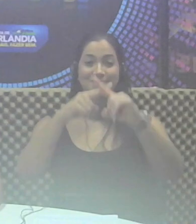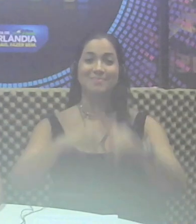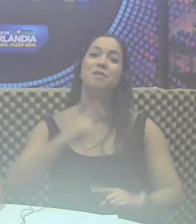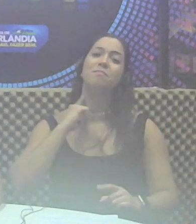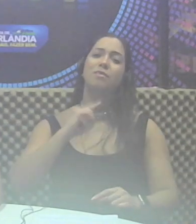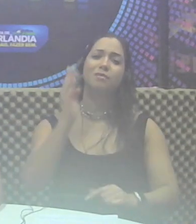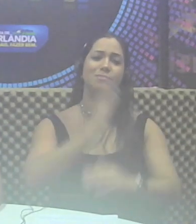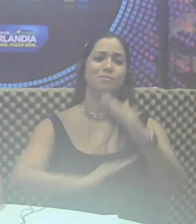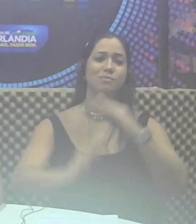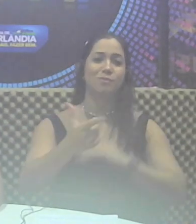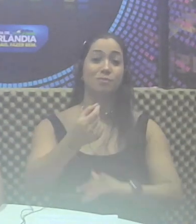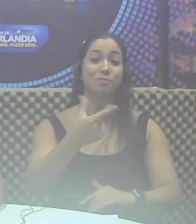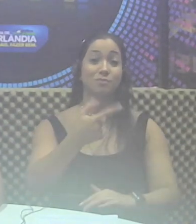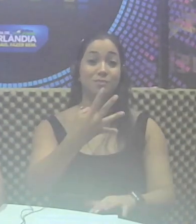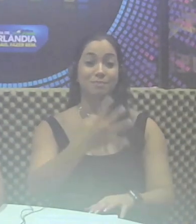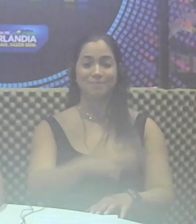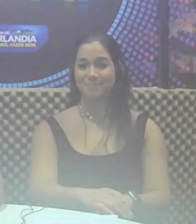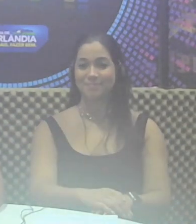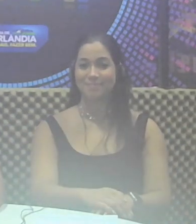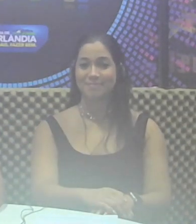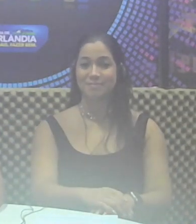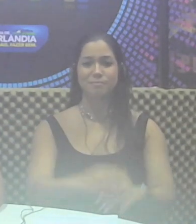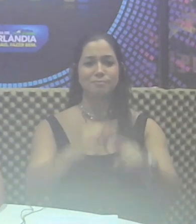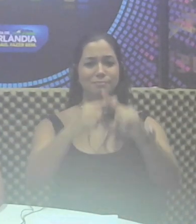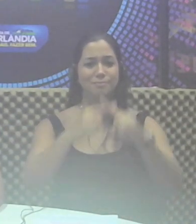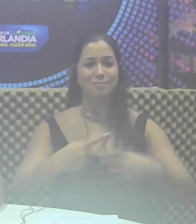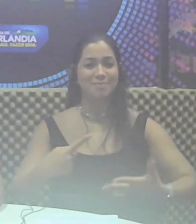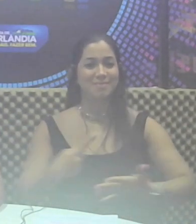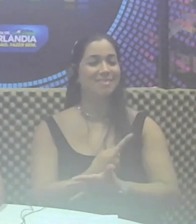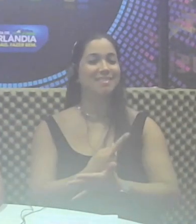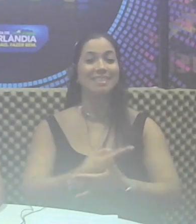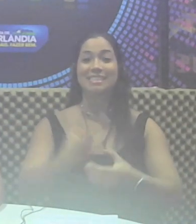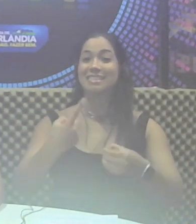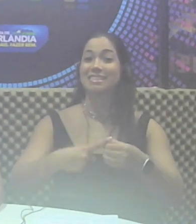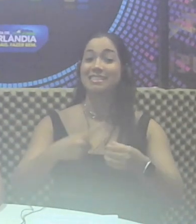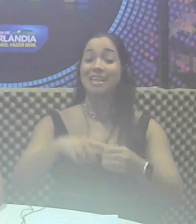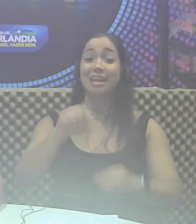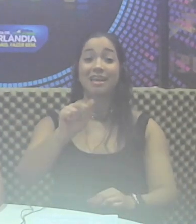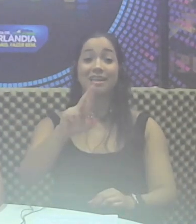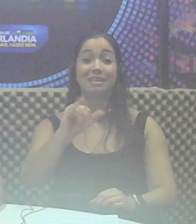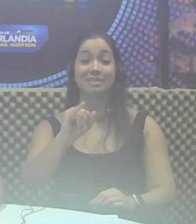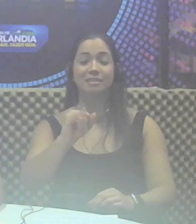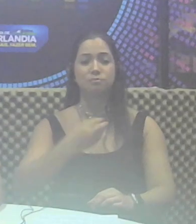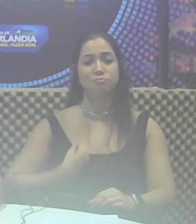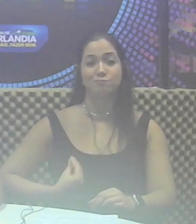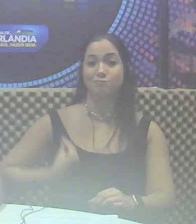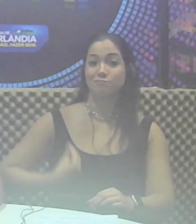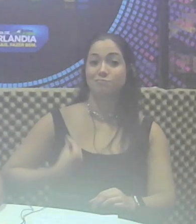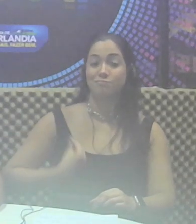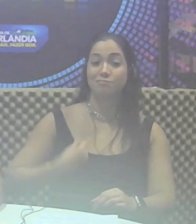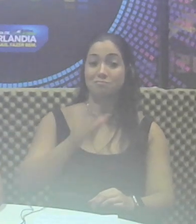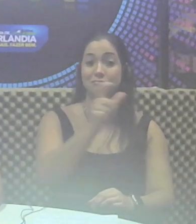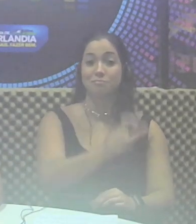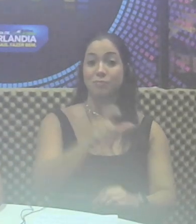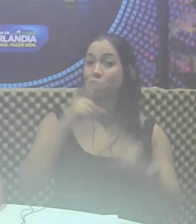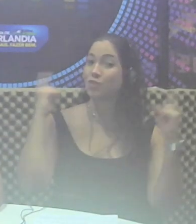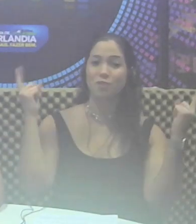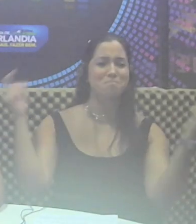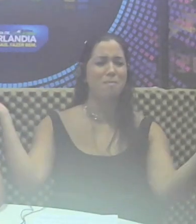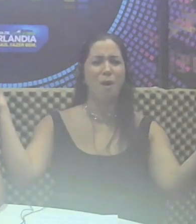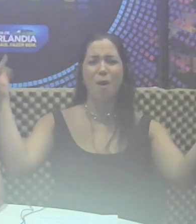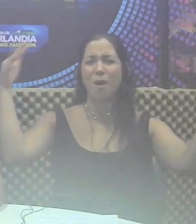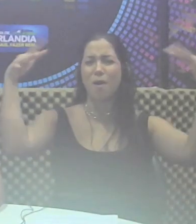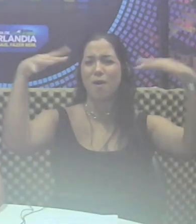de Karatê 2024. A competição será realizada na cidade de Araguari, com a participação de karatecas de toda a